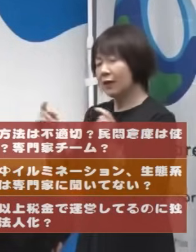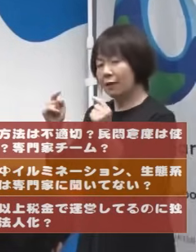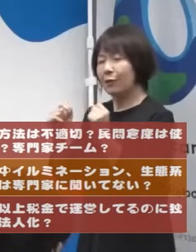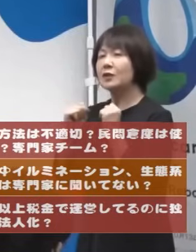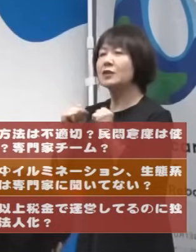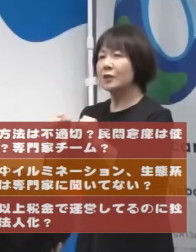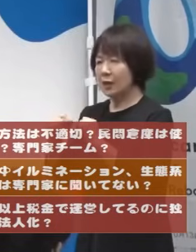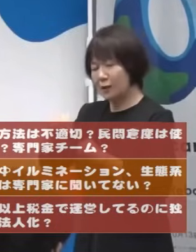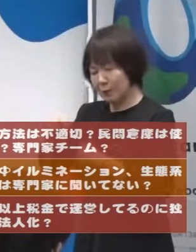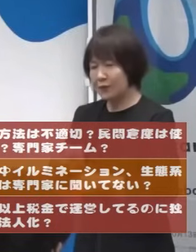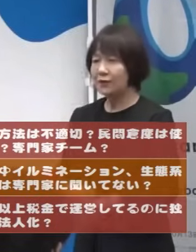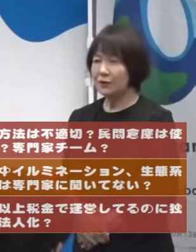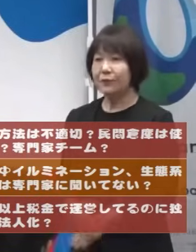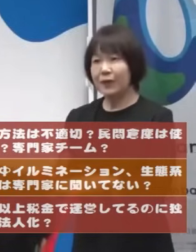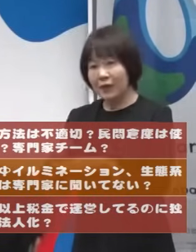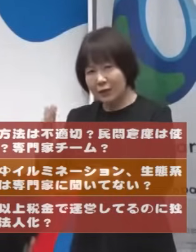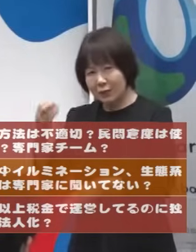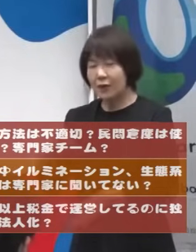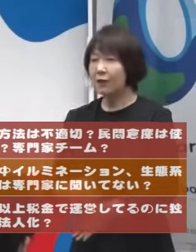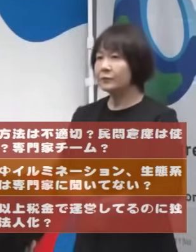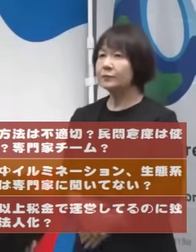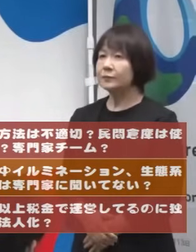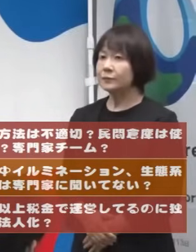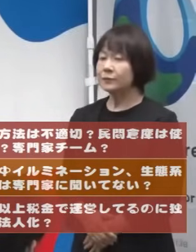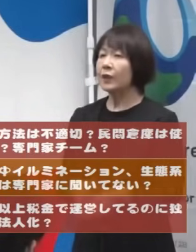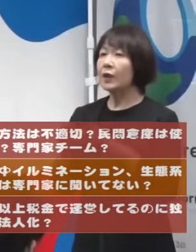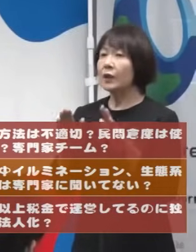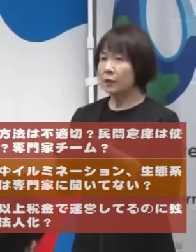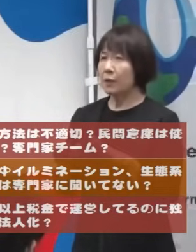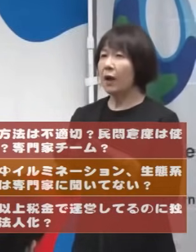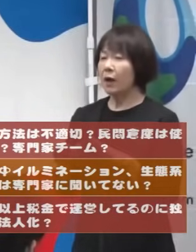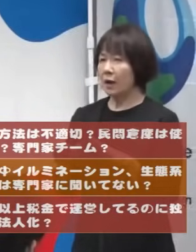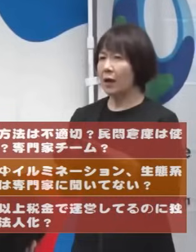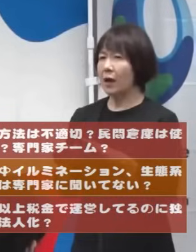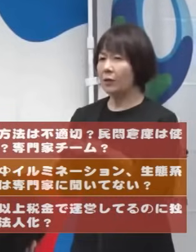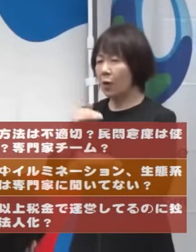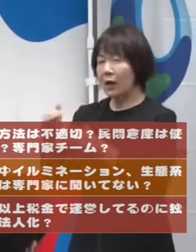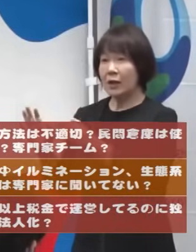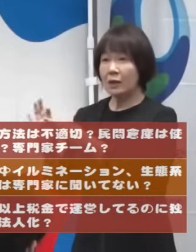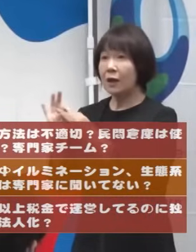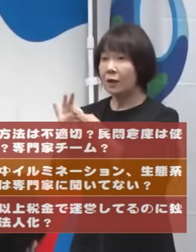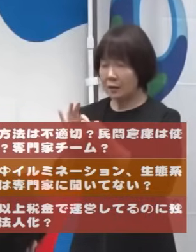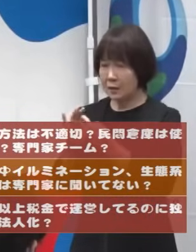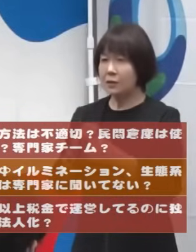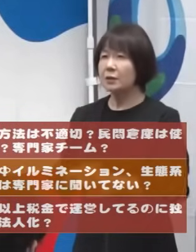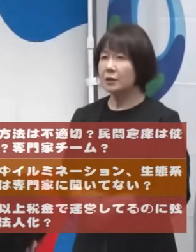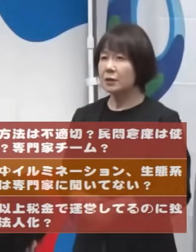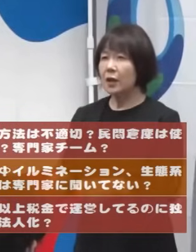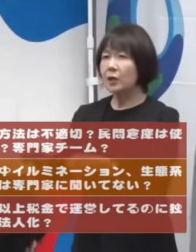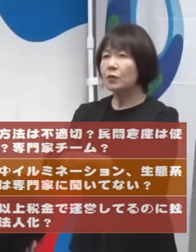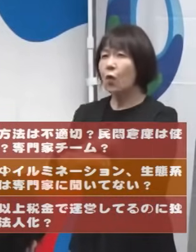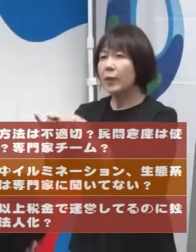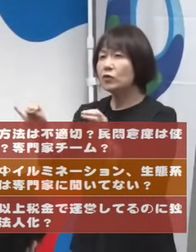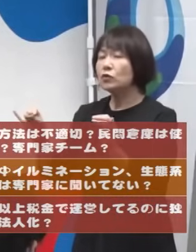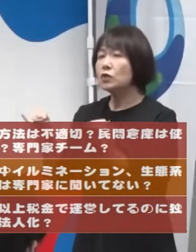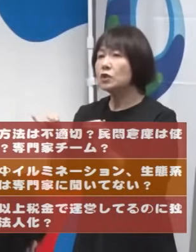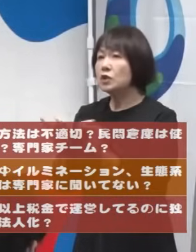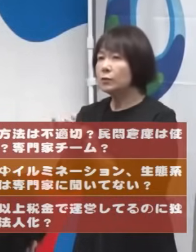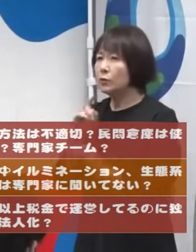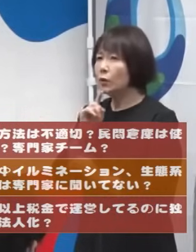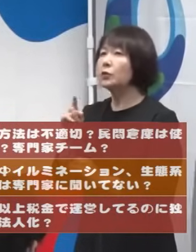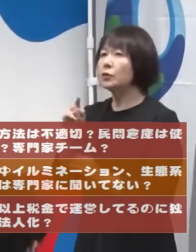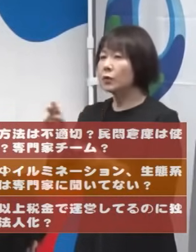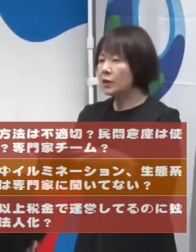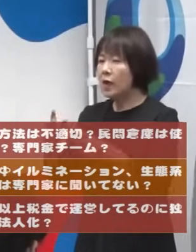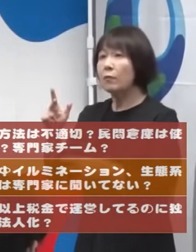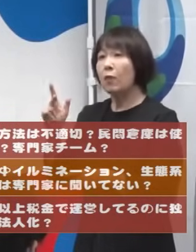をします。検討してもらいます。 今の点に関連してなんですけれども、この特別チームっていうのはその